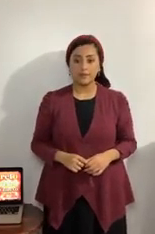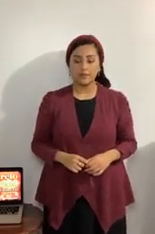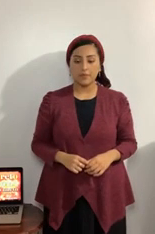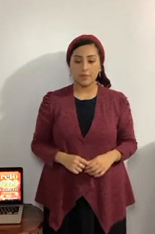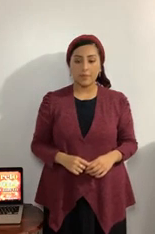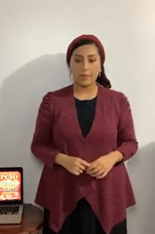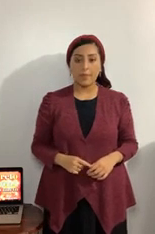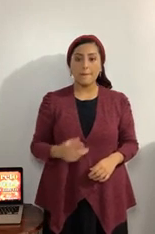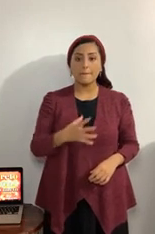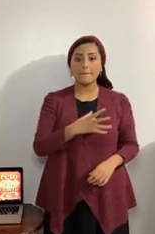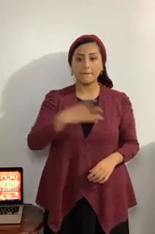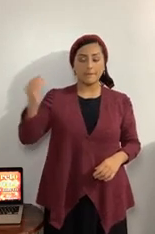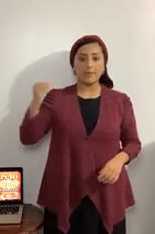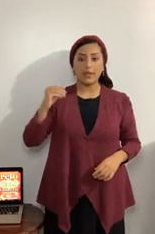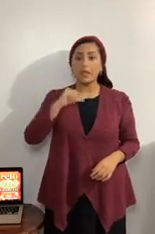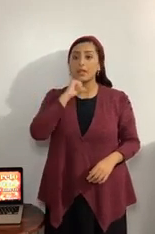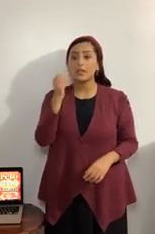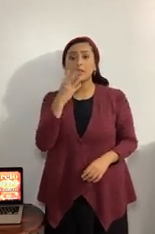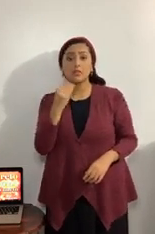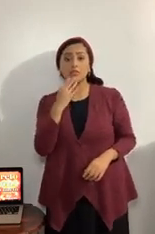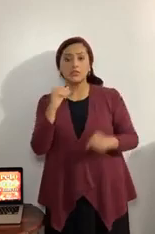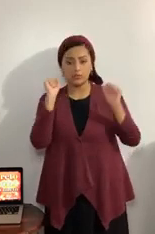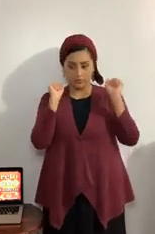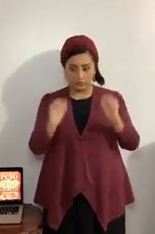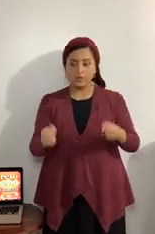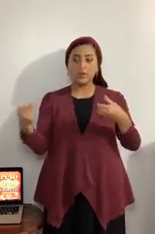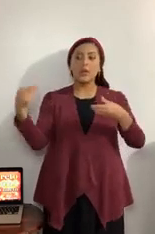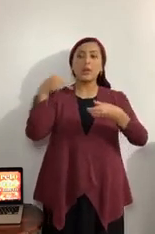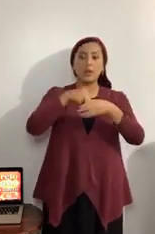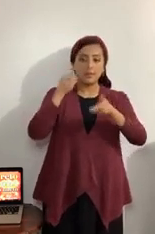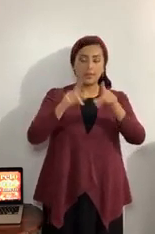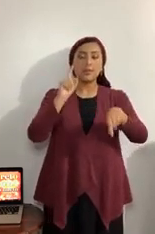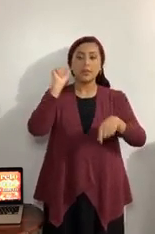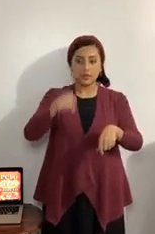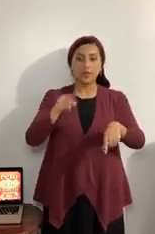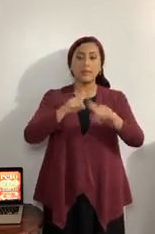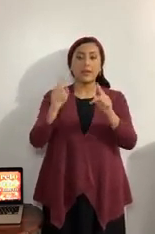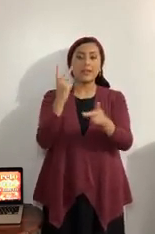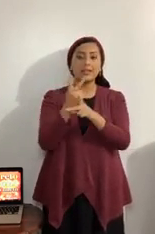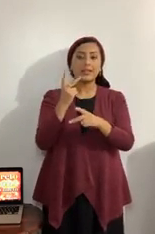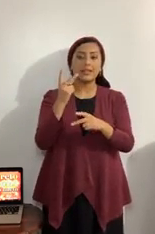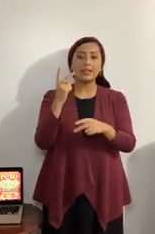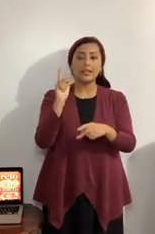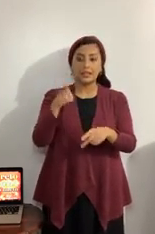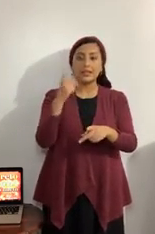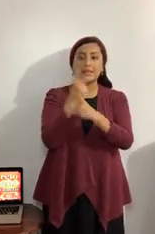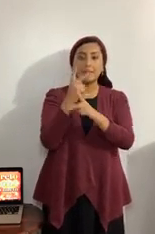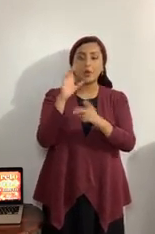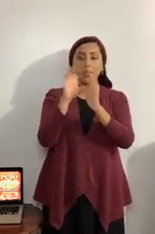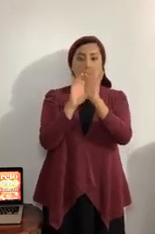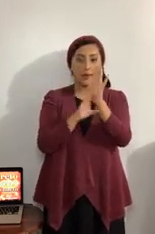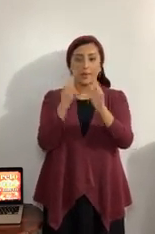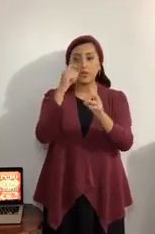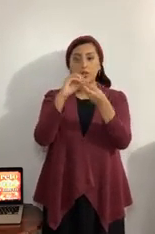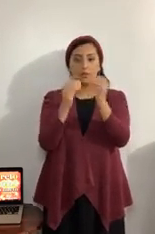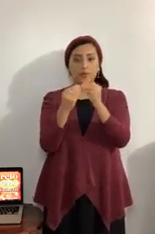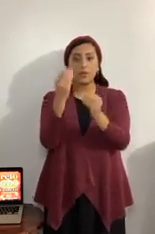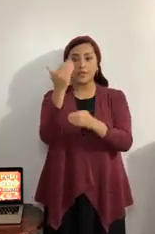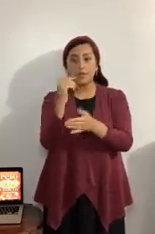Y un goy, un gentil puede ser parte del pueblo, pero tiene que guardar los mitzvot de la Torah, porque en Números 15, 16 dice que solamente